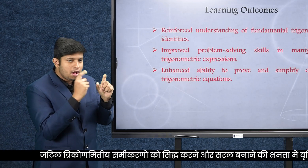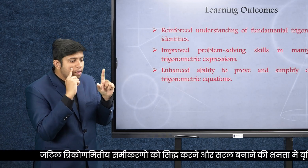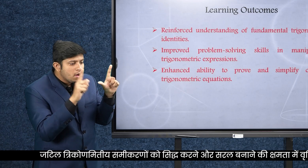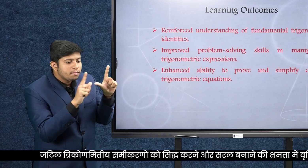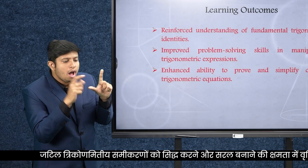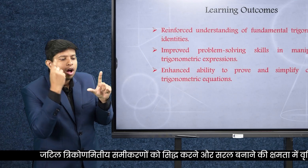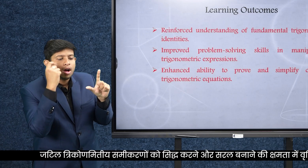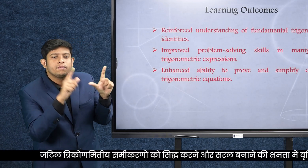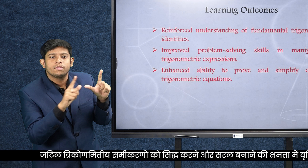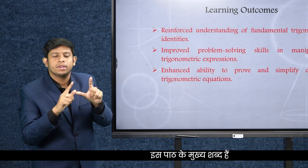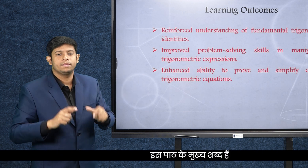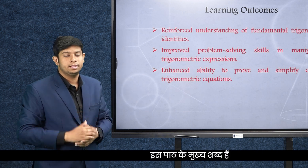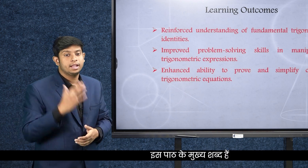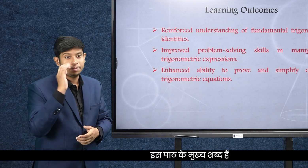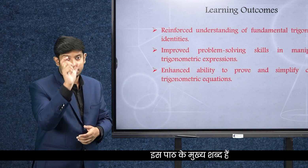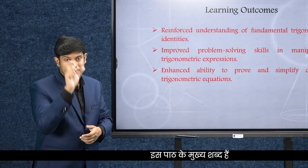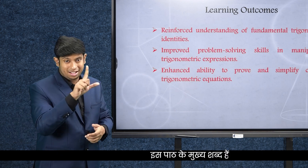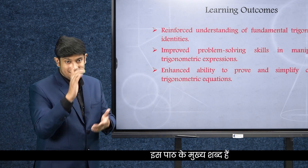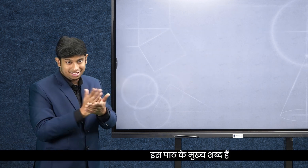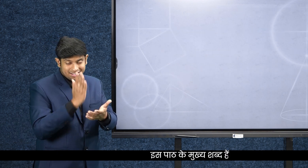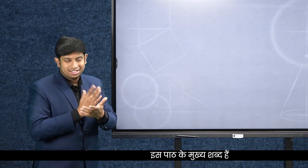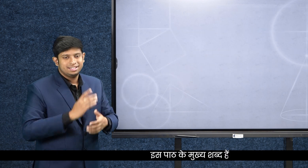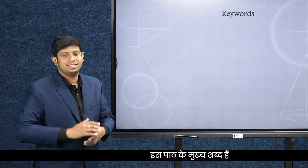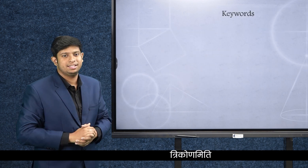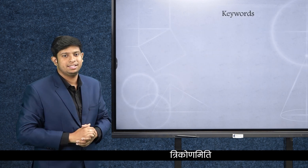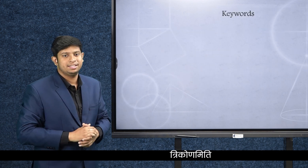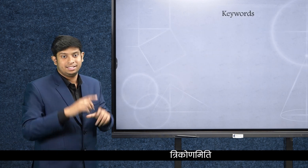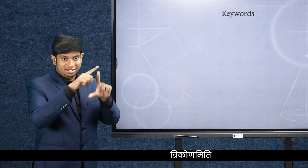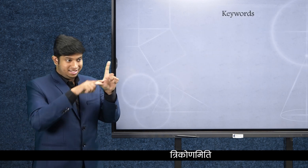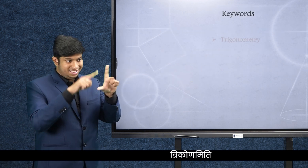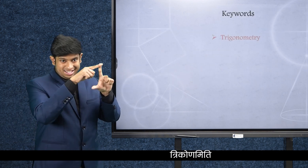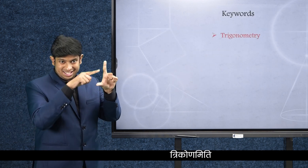करना। इस पाठ के मुख्य शब्द है त्रिकोणमिति,